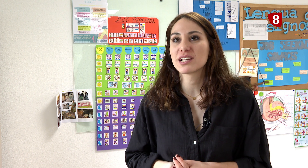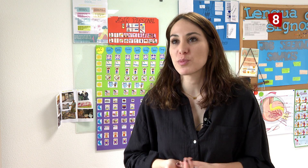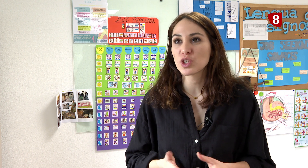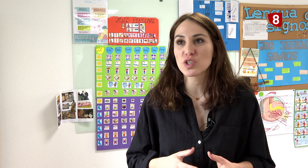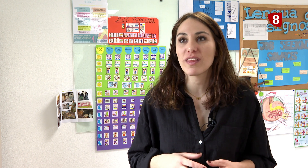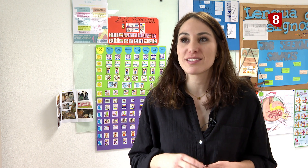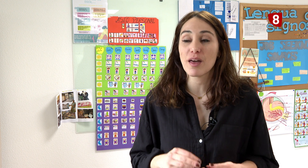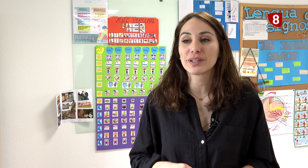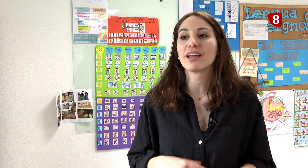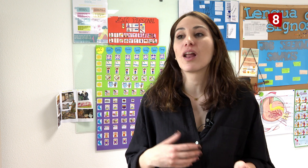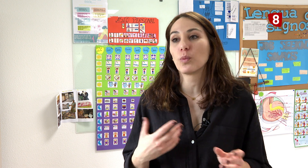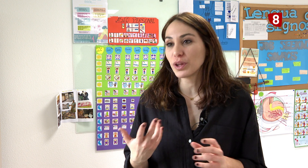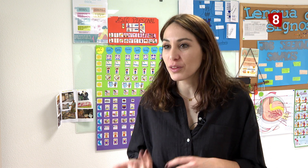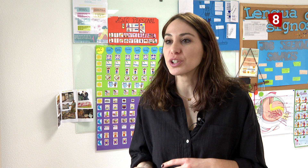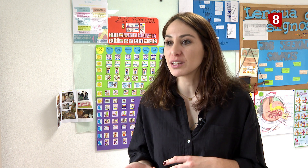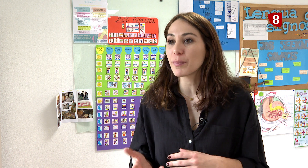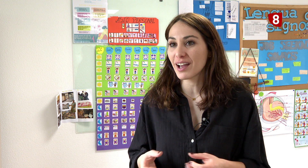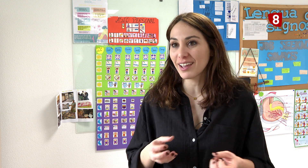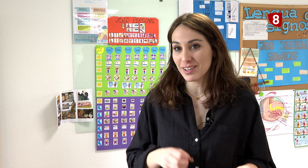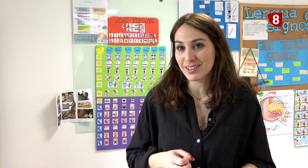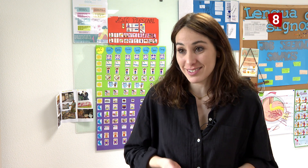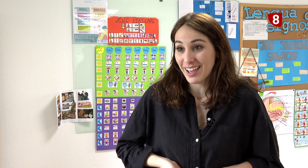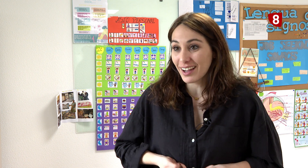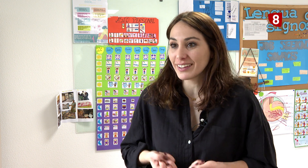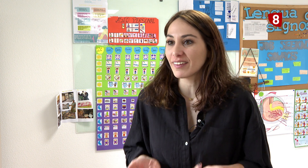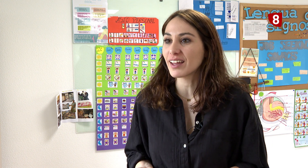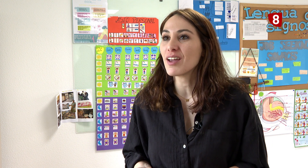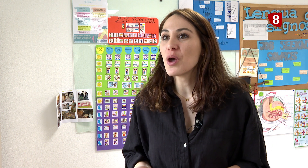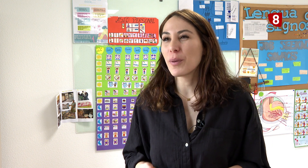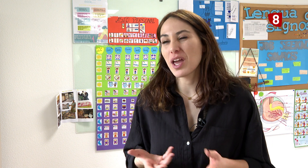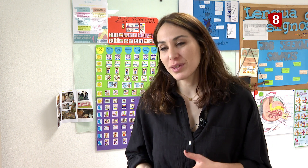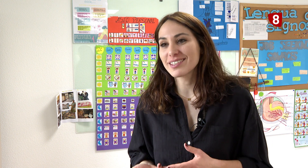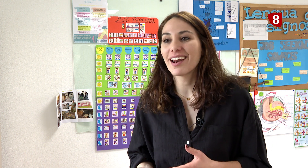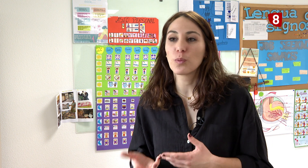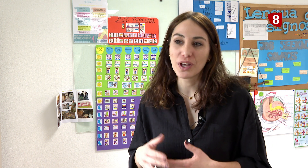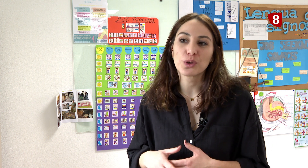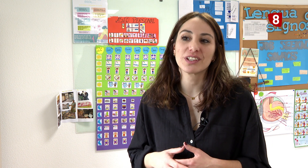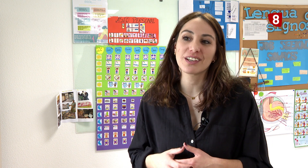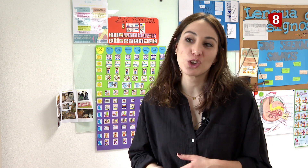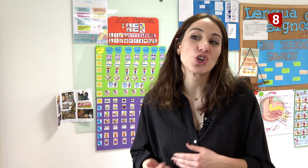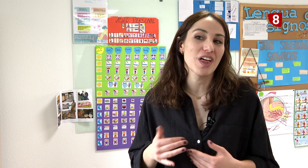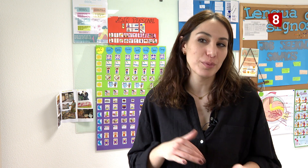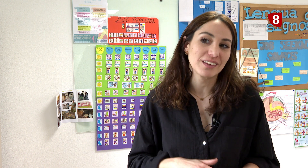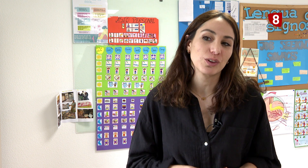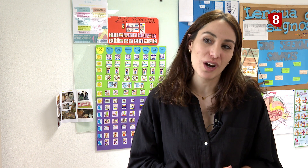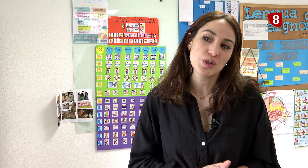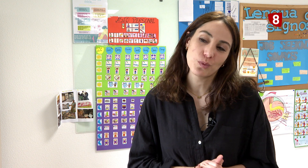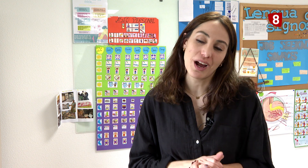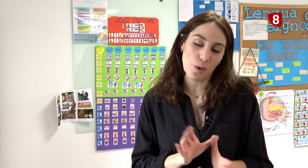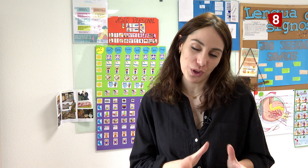las personas sordas se adaptan a la comunidad oyente para que se hagan entender, pero hay veces que la comunidad oyente no se adaptan tanto a la comunidad